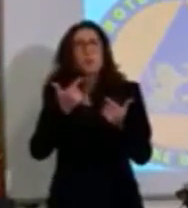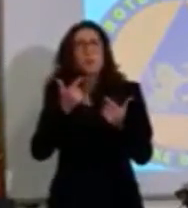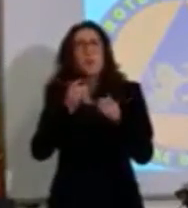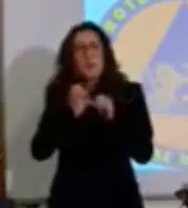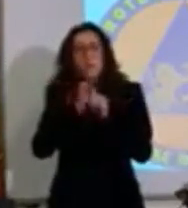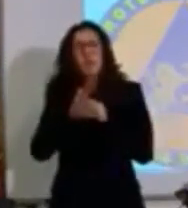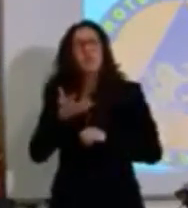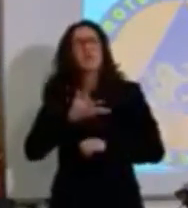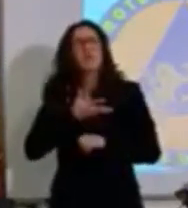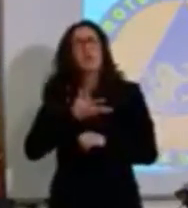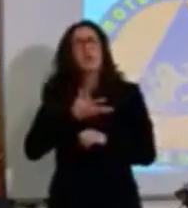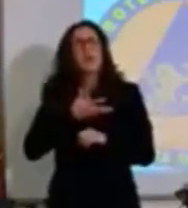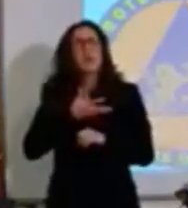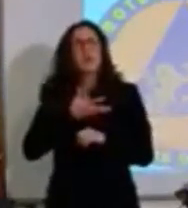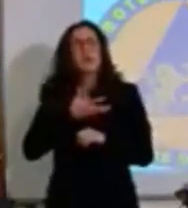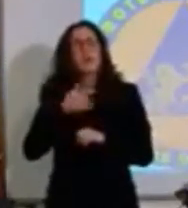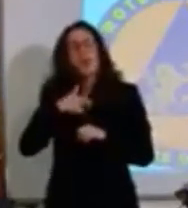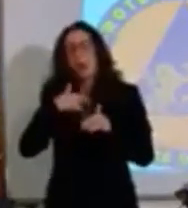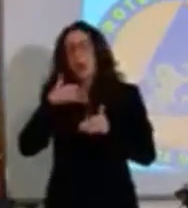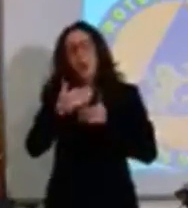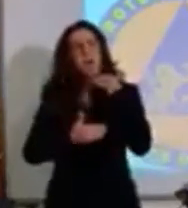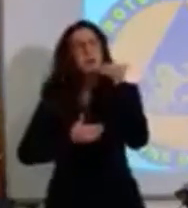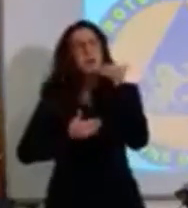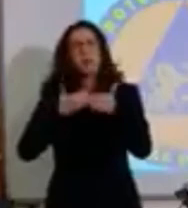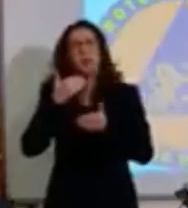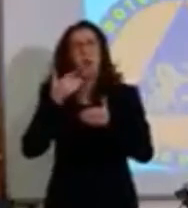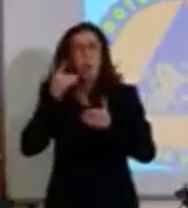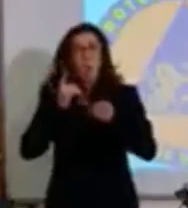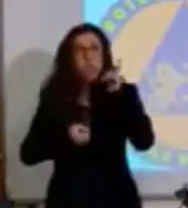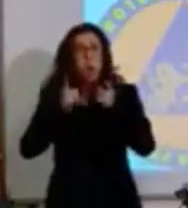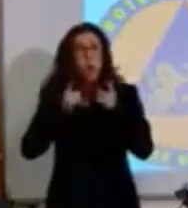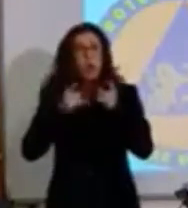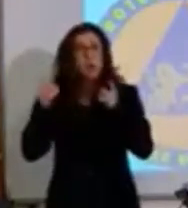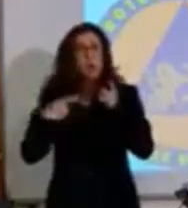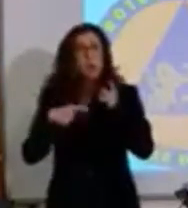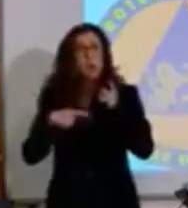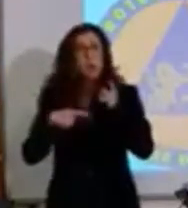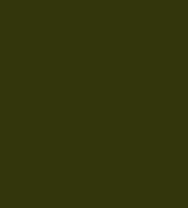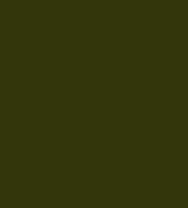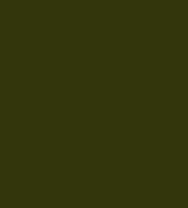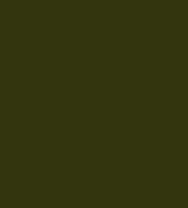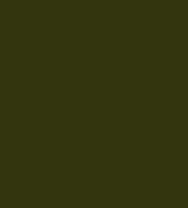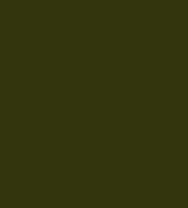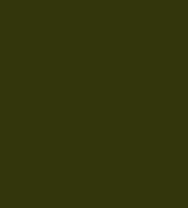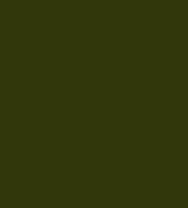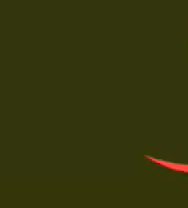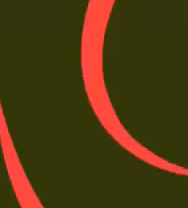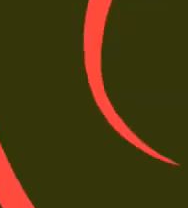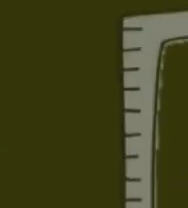strada questa non è politica questo senso civico